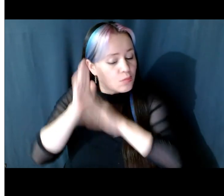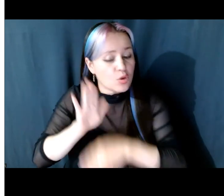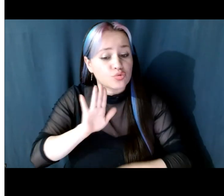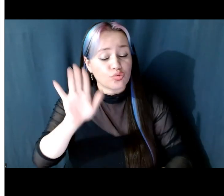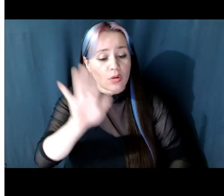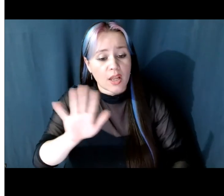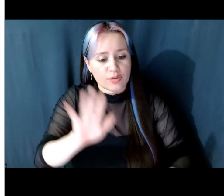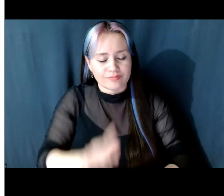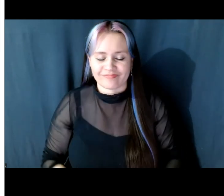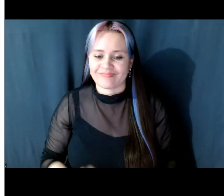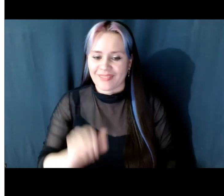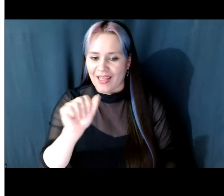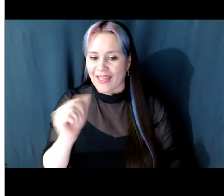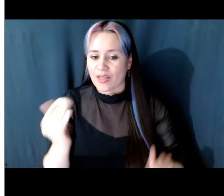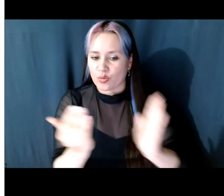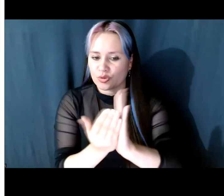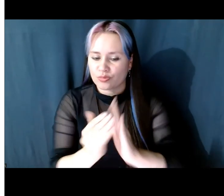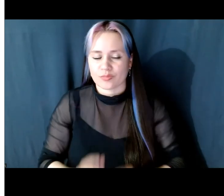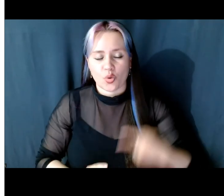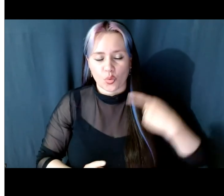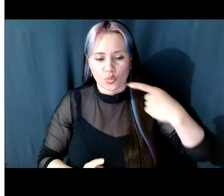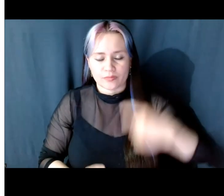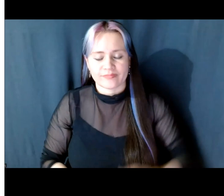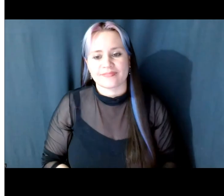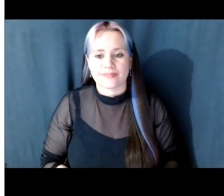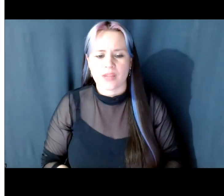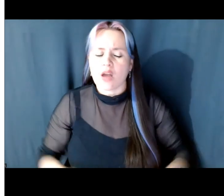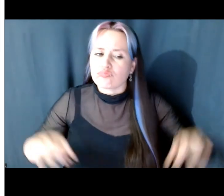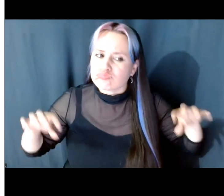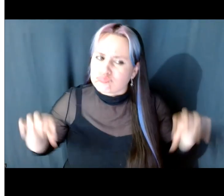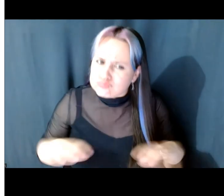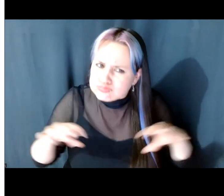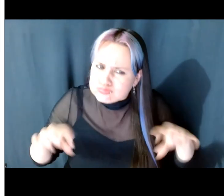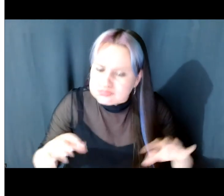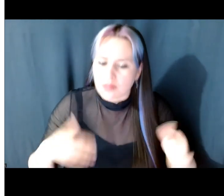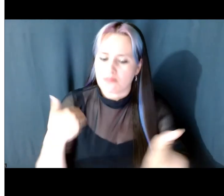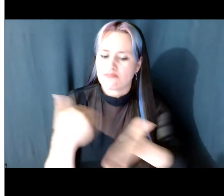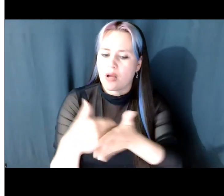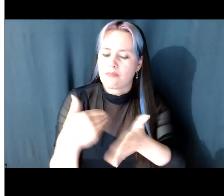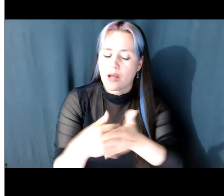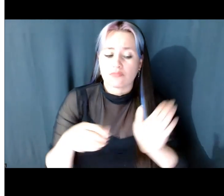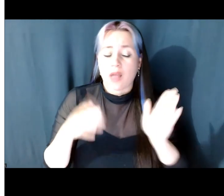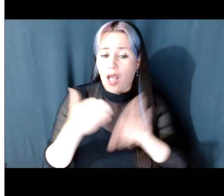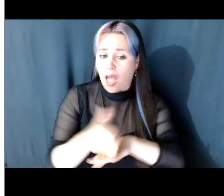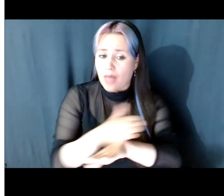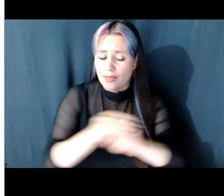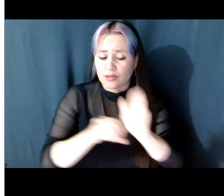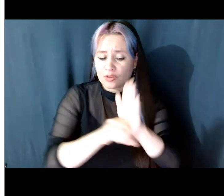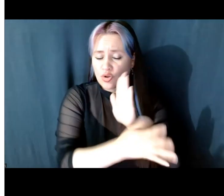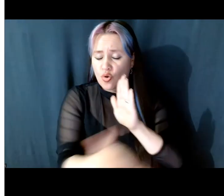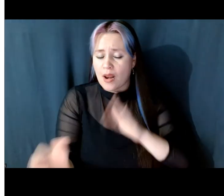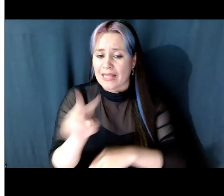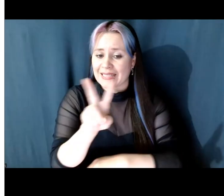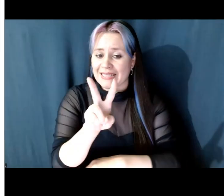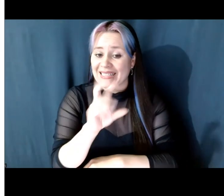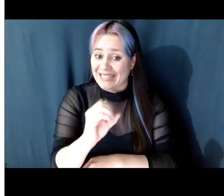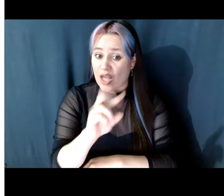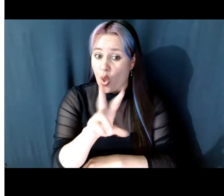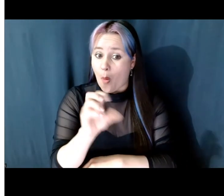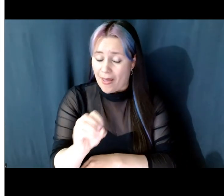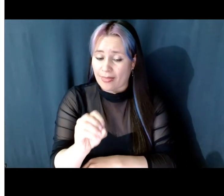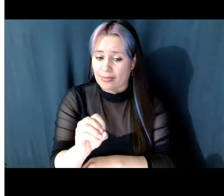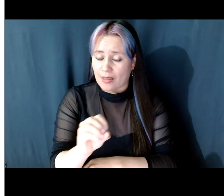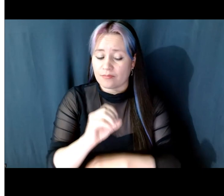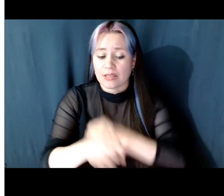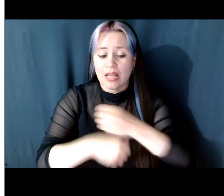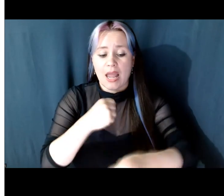las acciones de la circular 020 del 2022 emitida por el Ministerio de Educación nacional en el decreto 1421 del